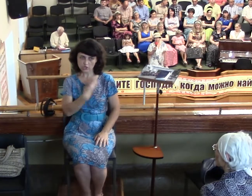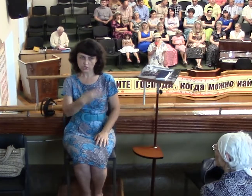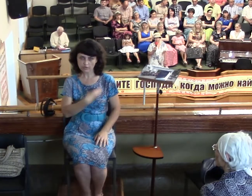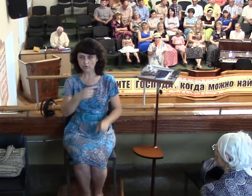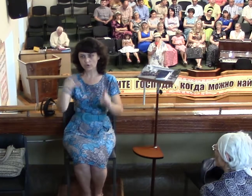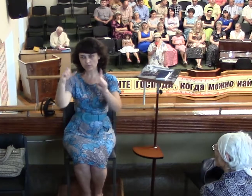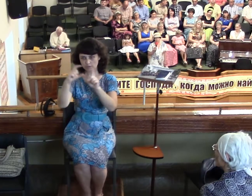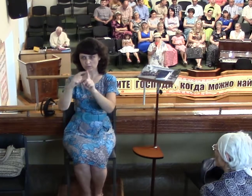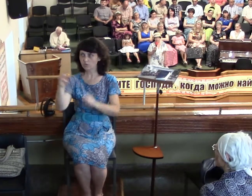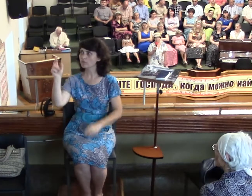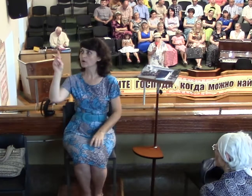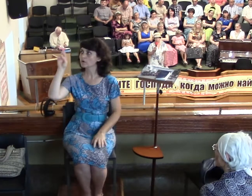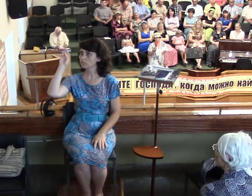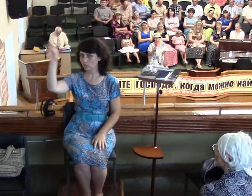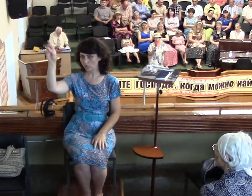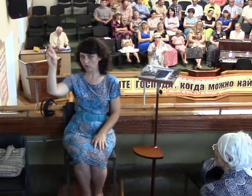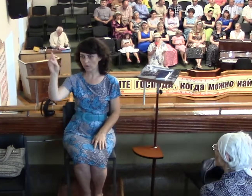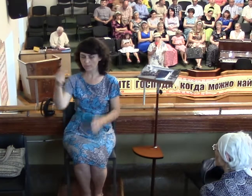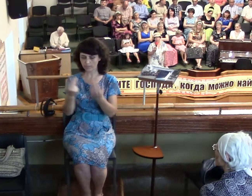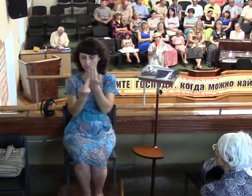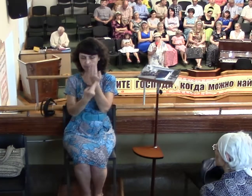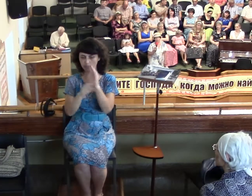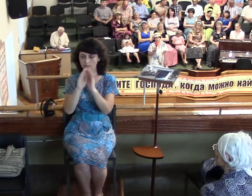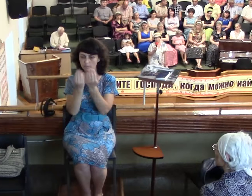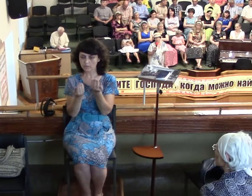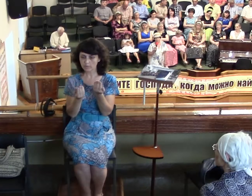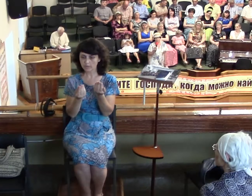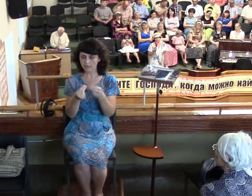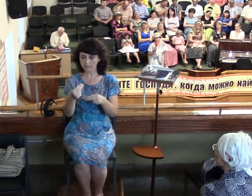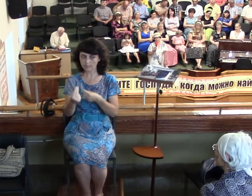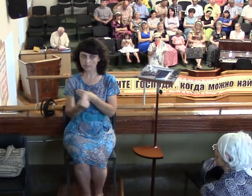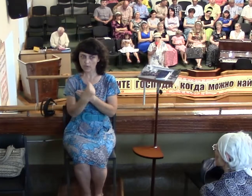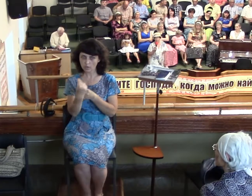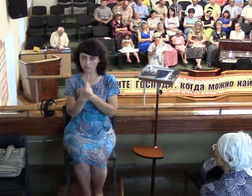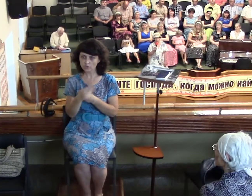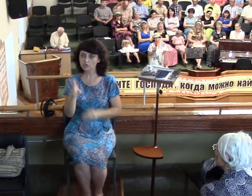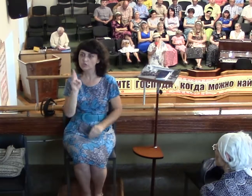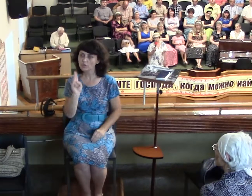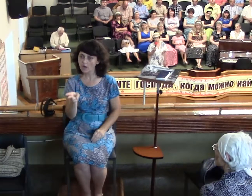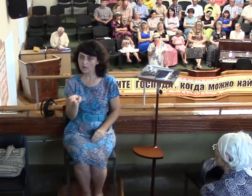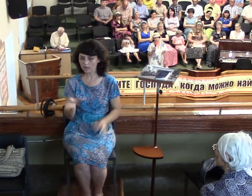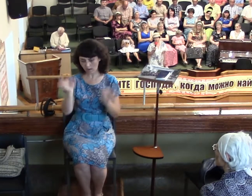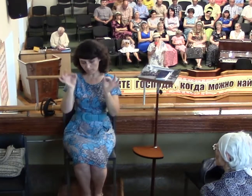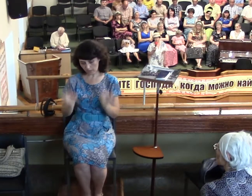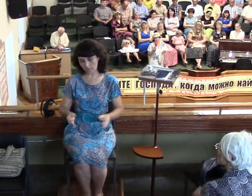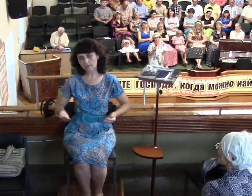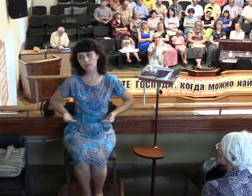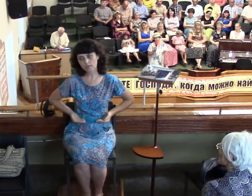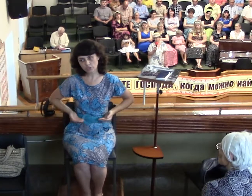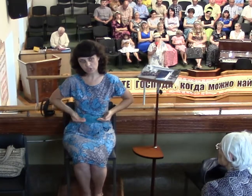выбор сделать между истиной и ложью, как милосердным быть и как врагов